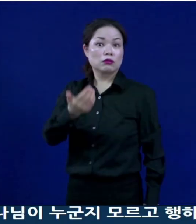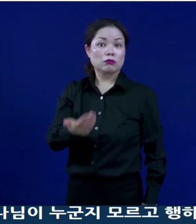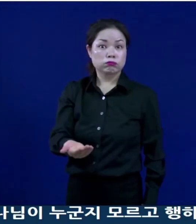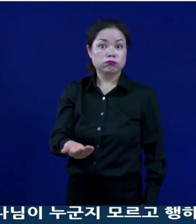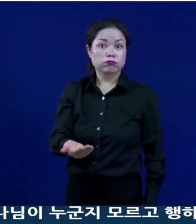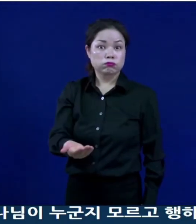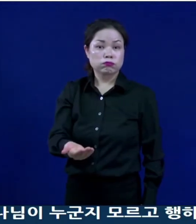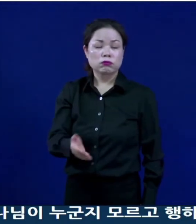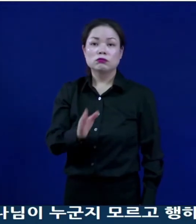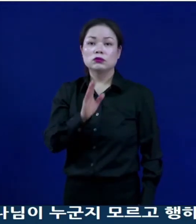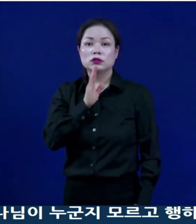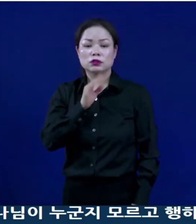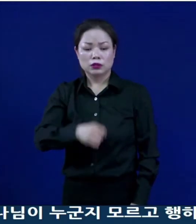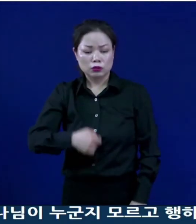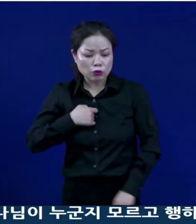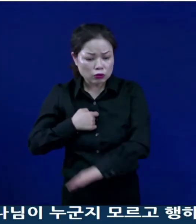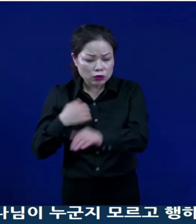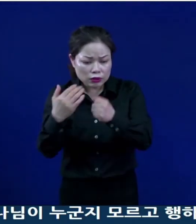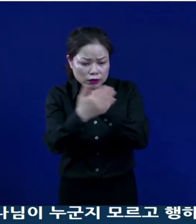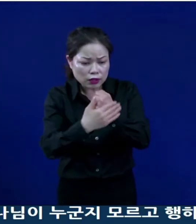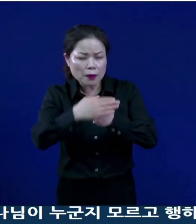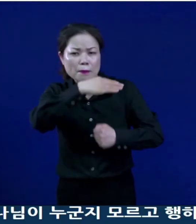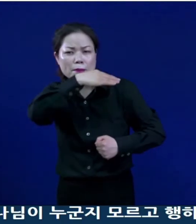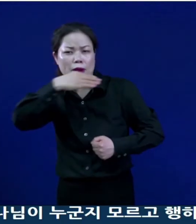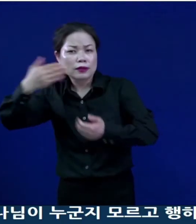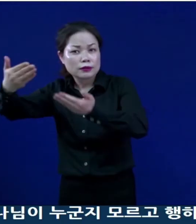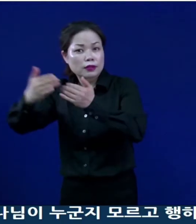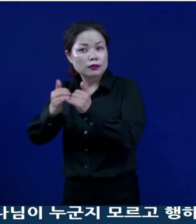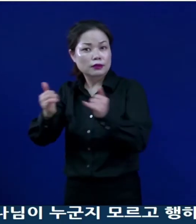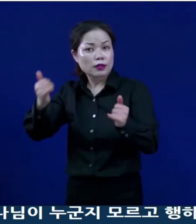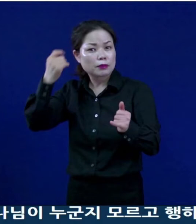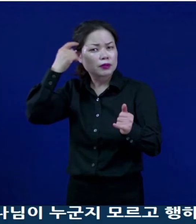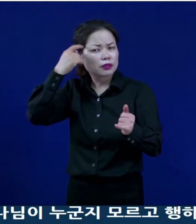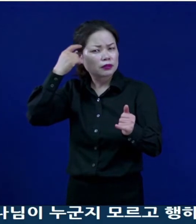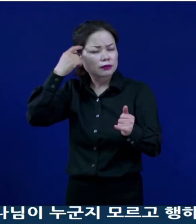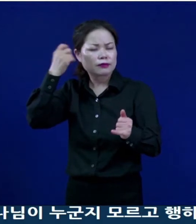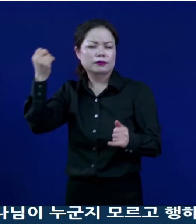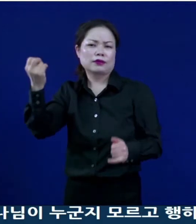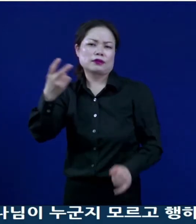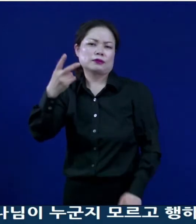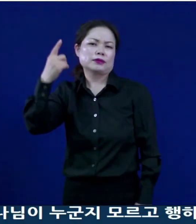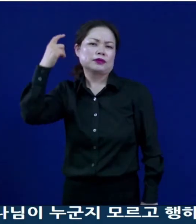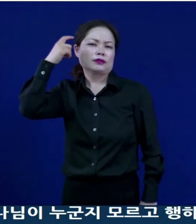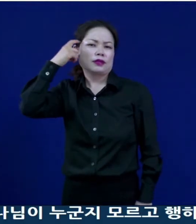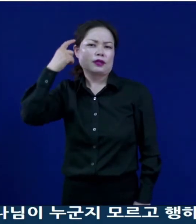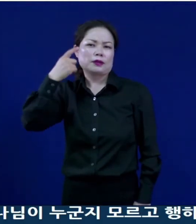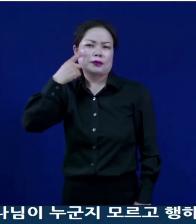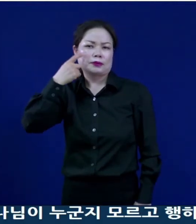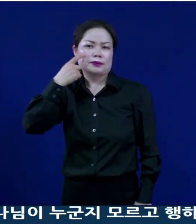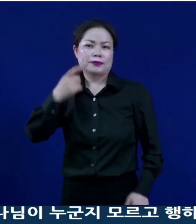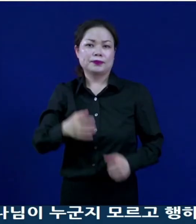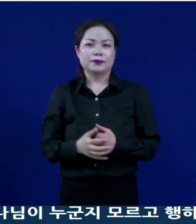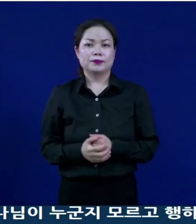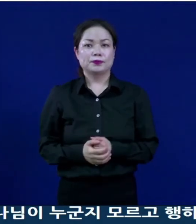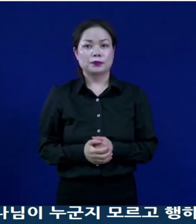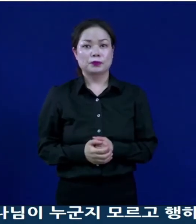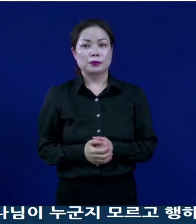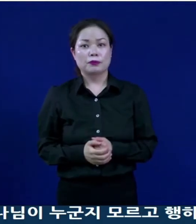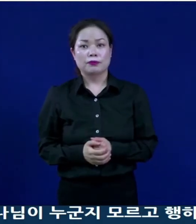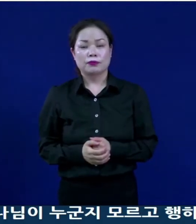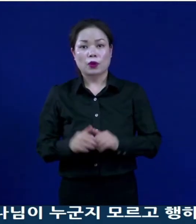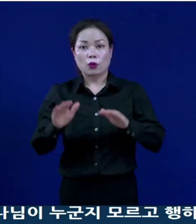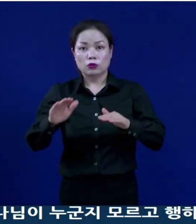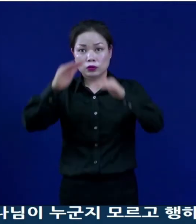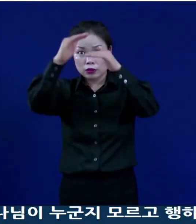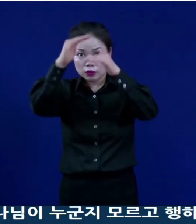그리고 우리가 진실로 은혜를 올바르게 받은 사람인지 다시 한번 생각해 보아야 하는 것입니다.